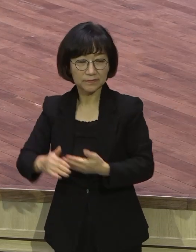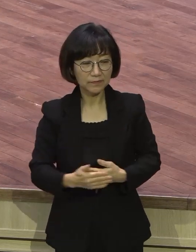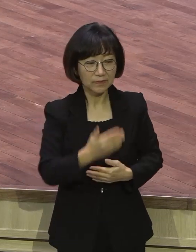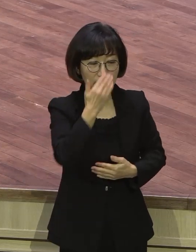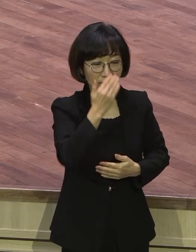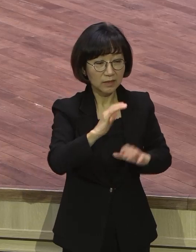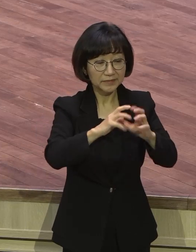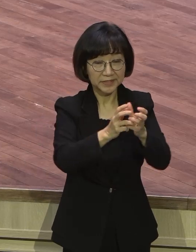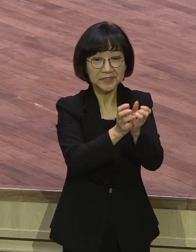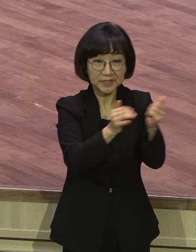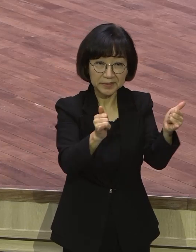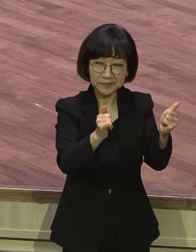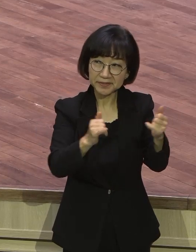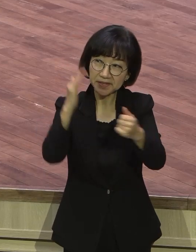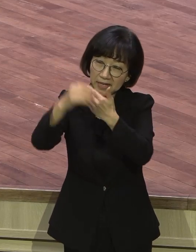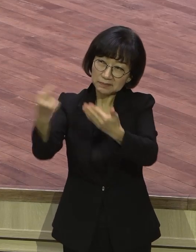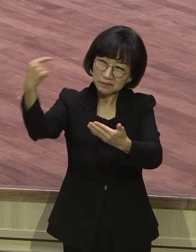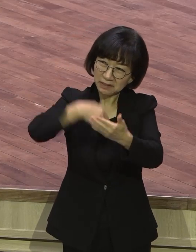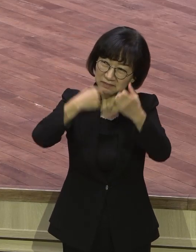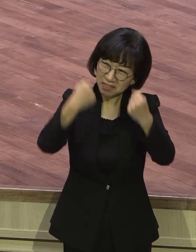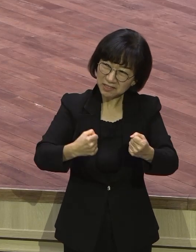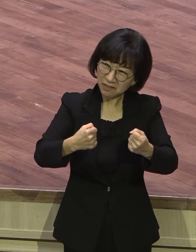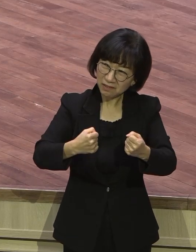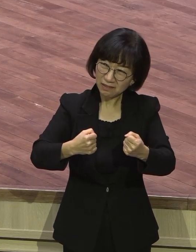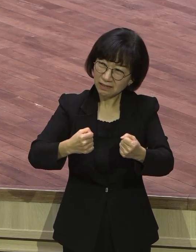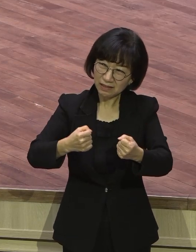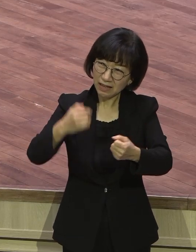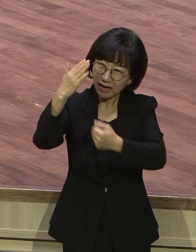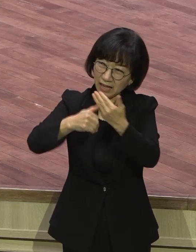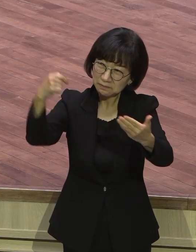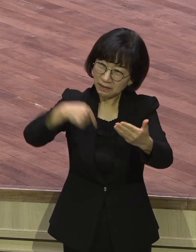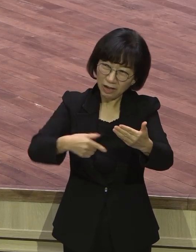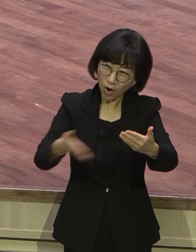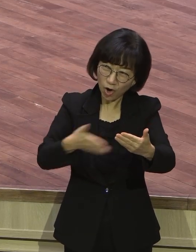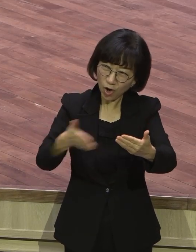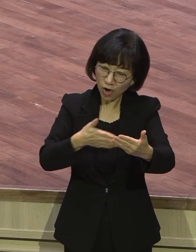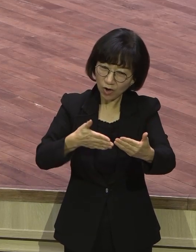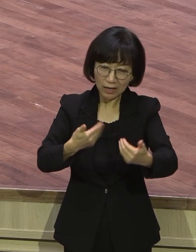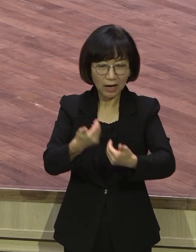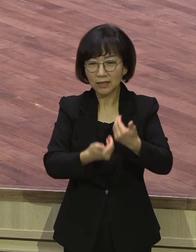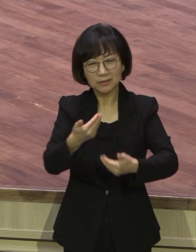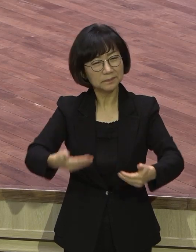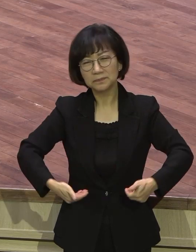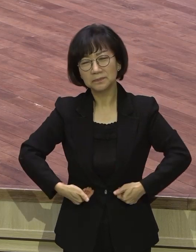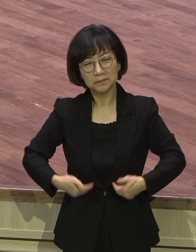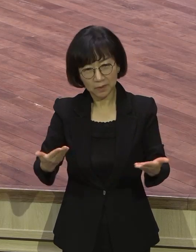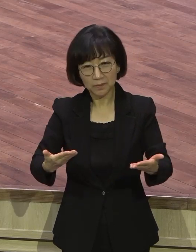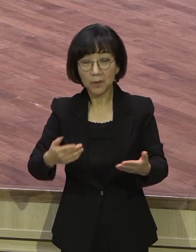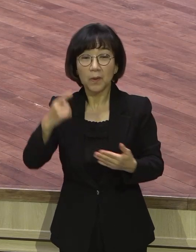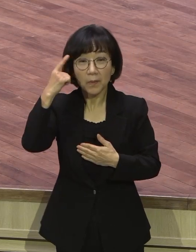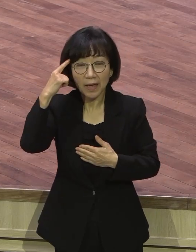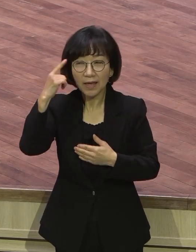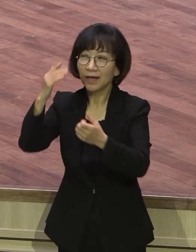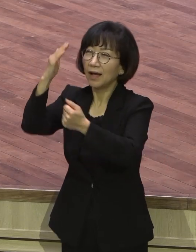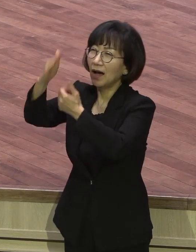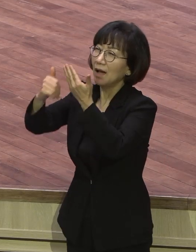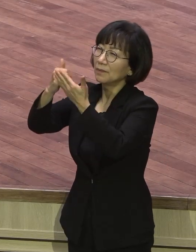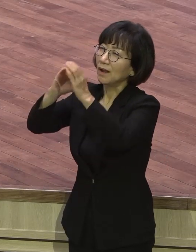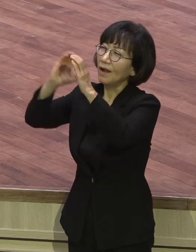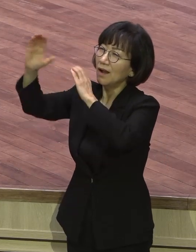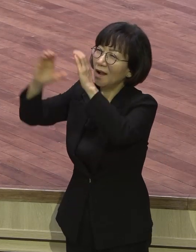하나님이 우리 안에 가는지 안 가는지 갈등할 이유가 없지요 하나님과의 깊은 교조가 그 삶